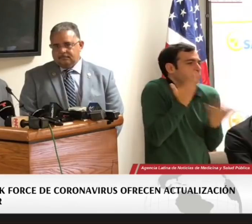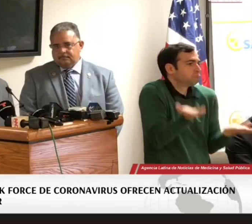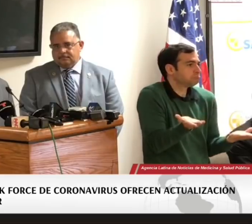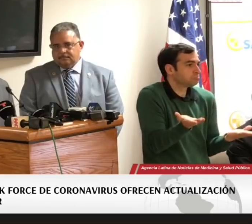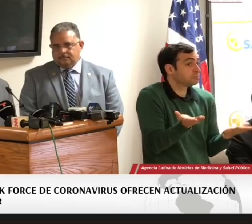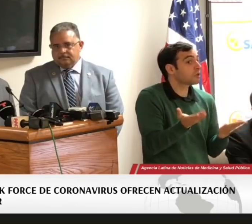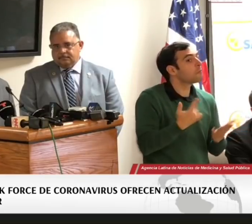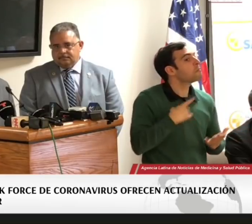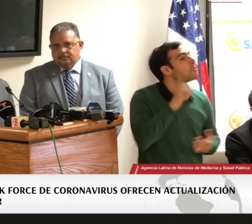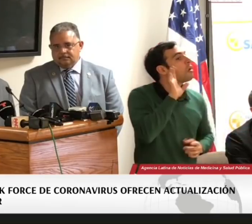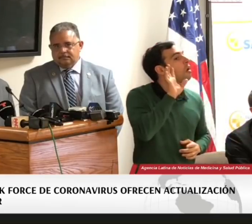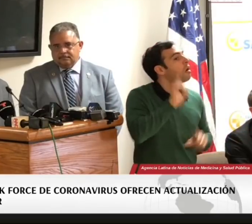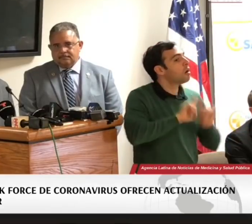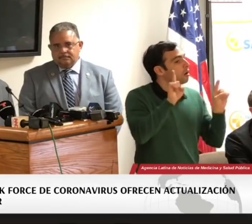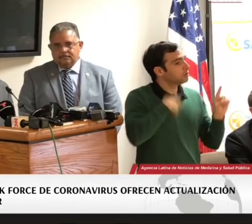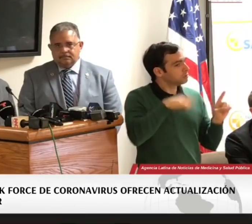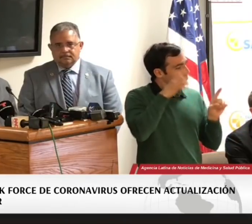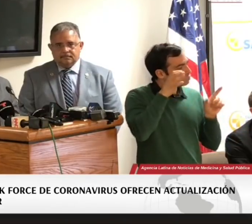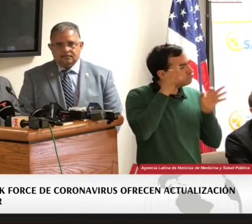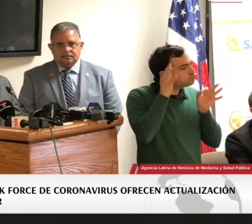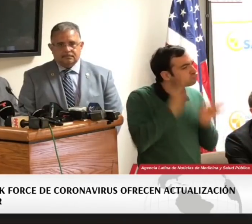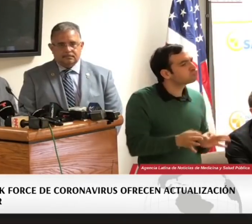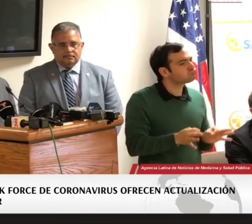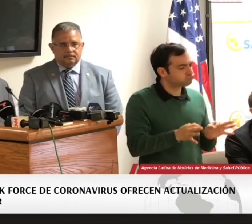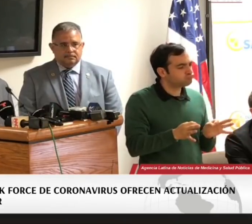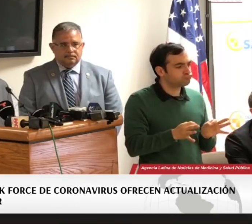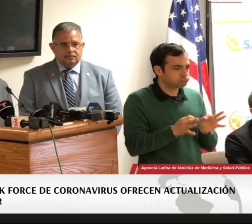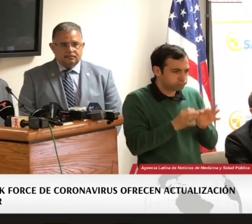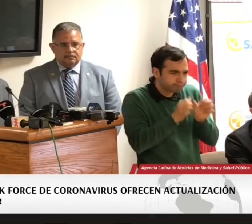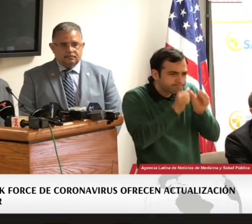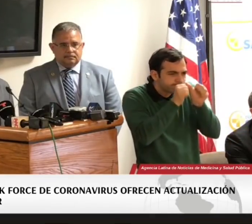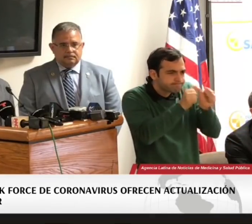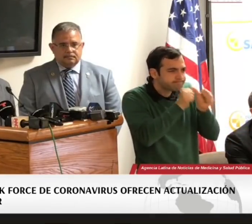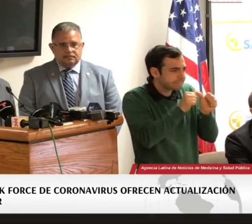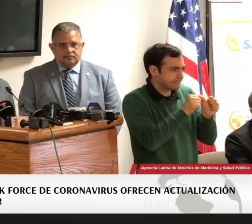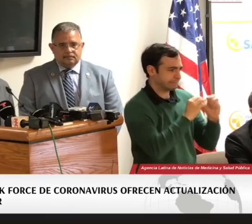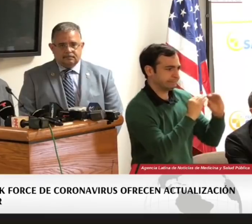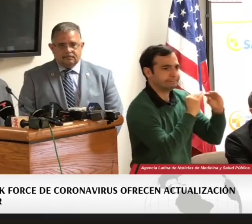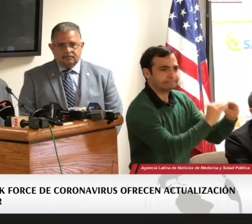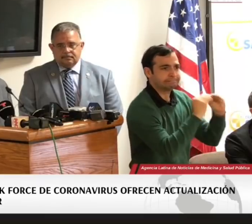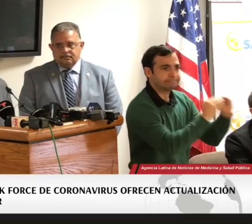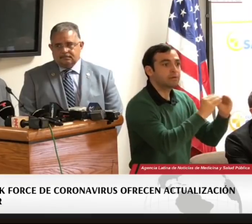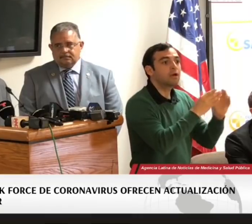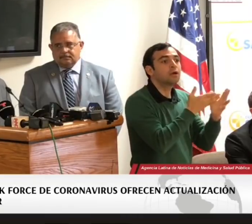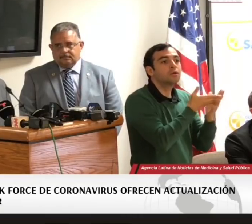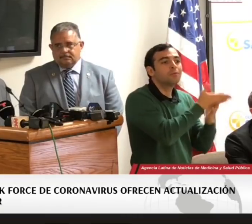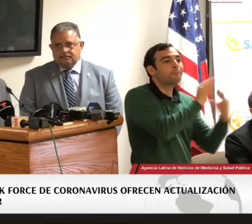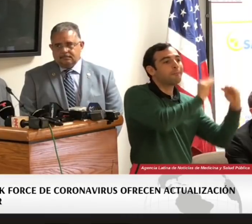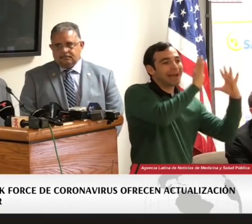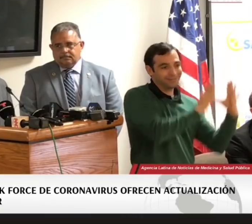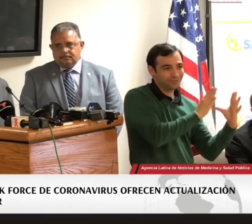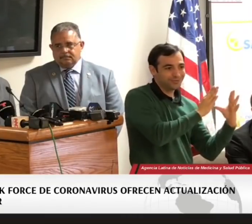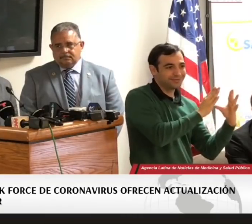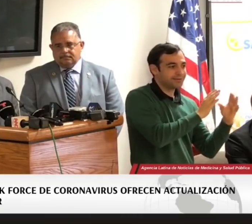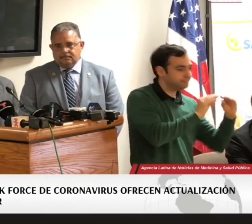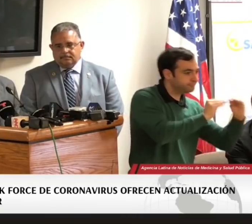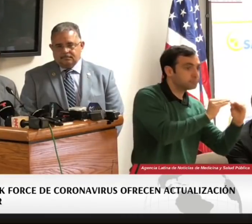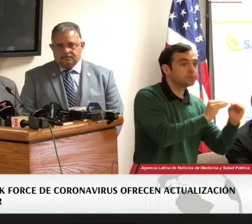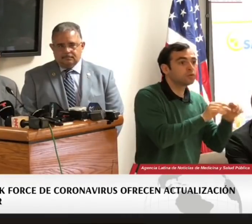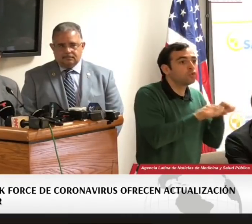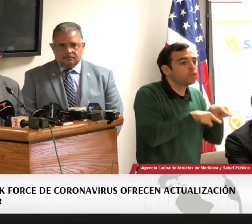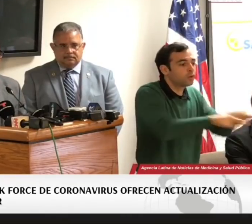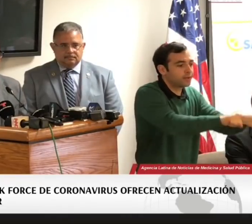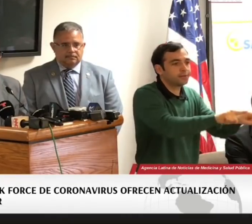garantizando la continuidad de el servicio educativo a través de sus maestros mientras pasan este periodo de